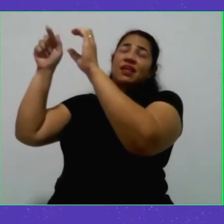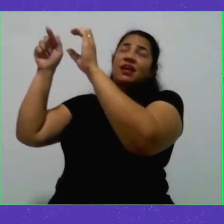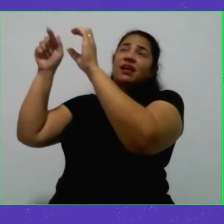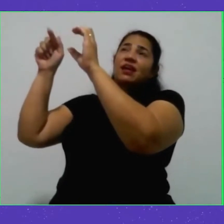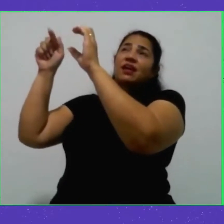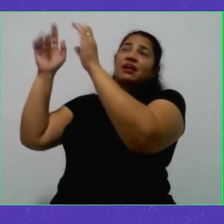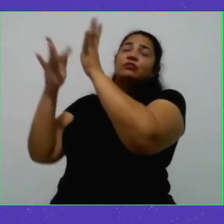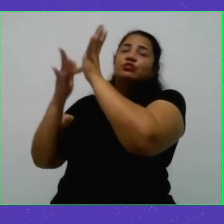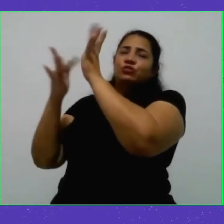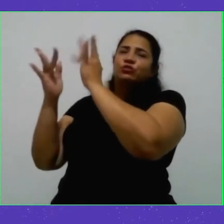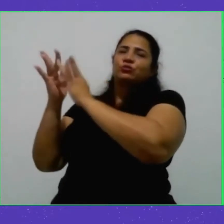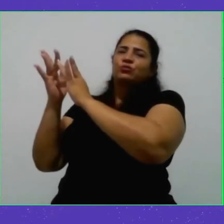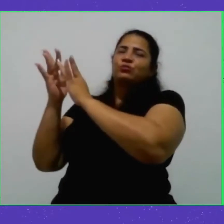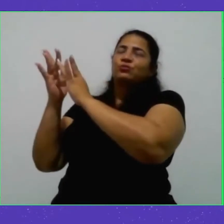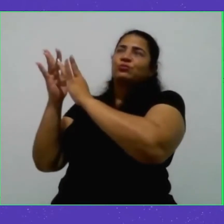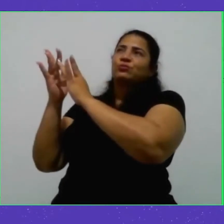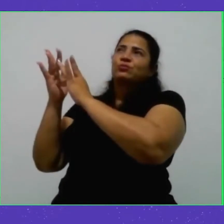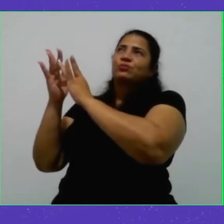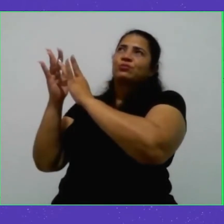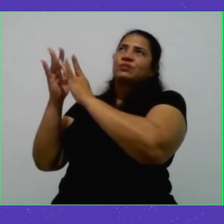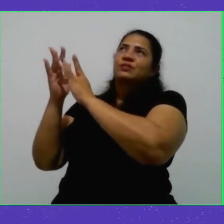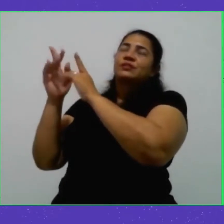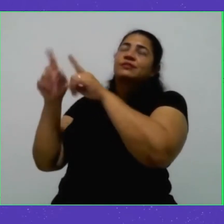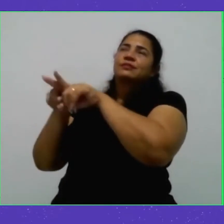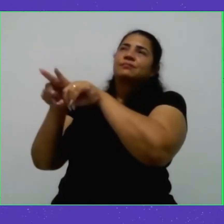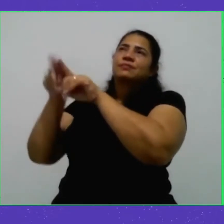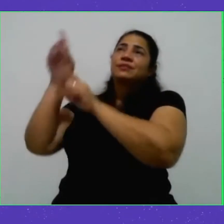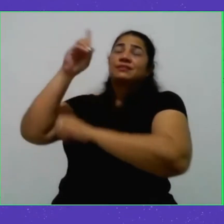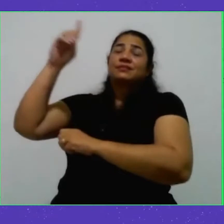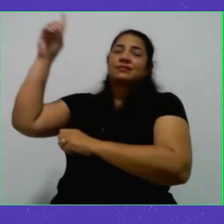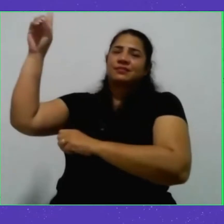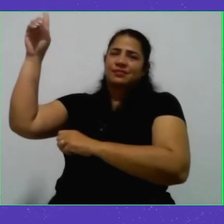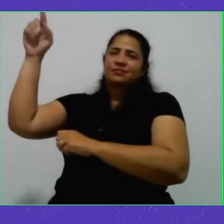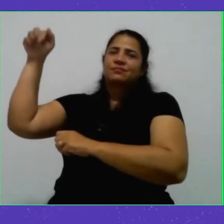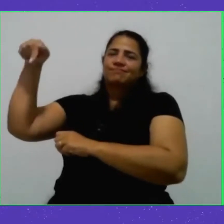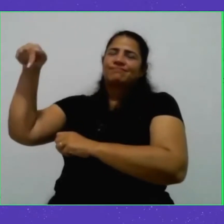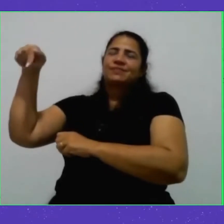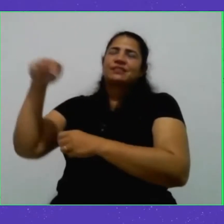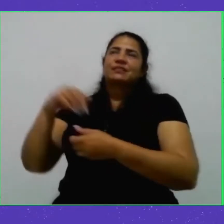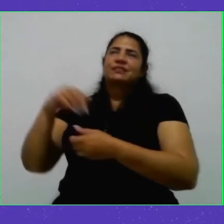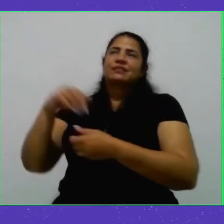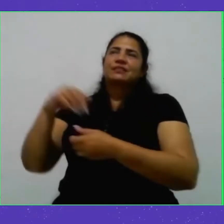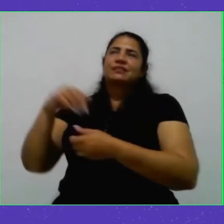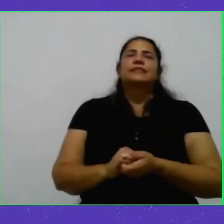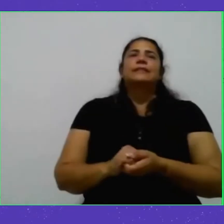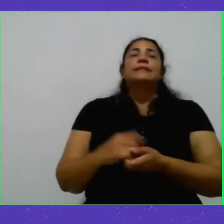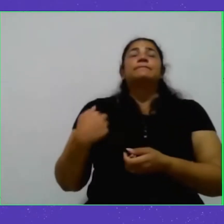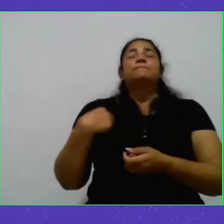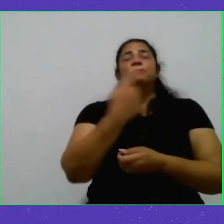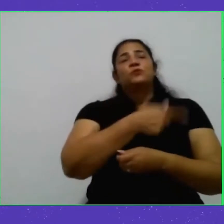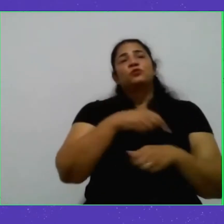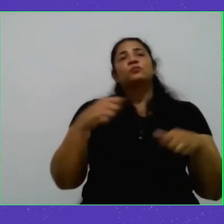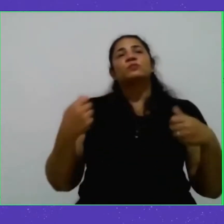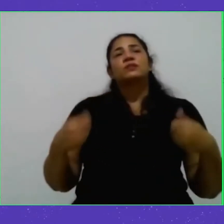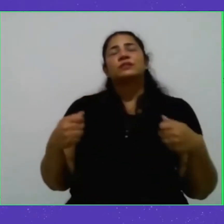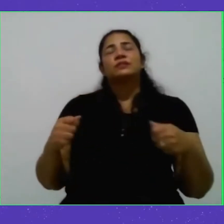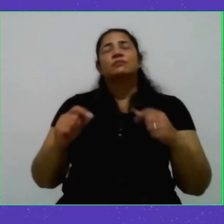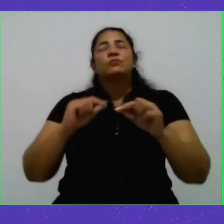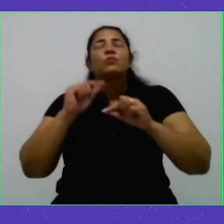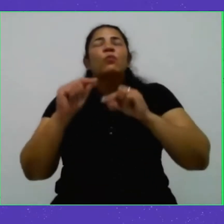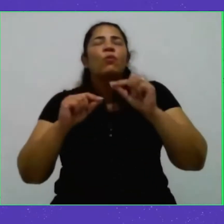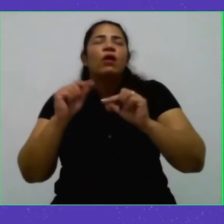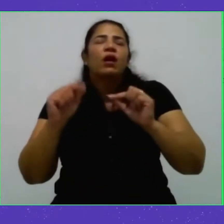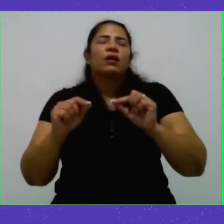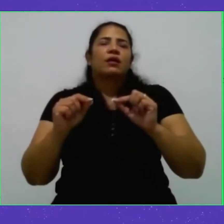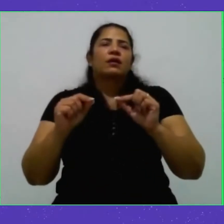de espírito. Ou, melhor traduzindo, pobres em espírito. O